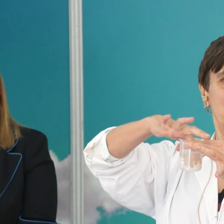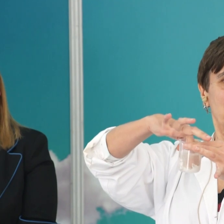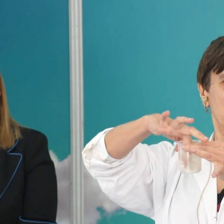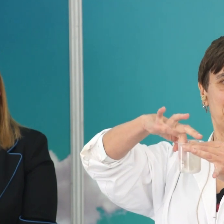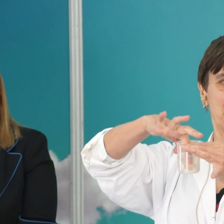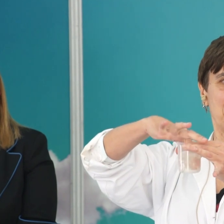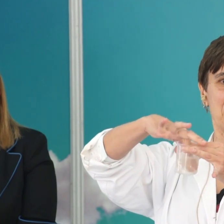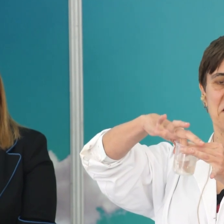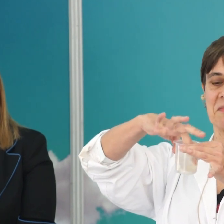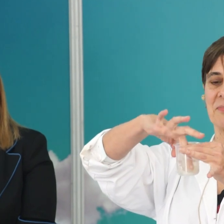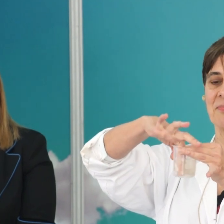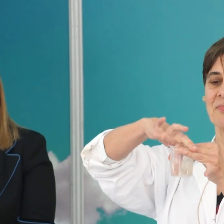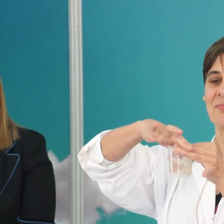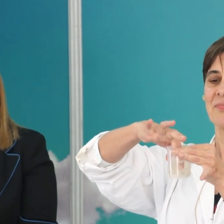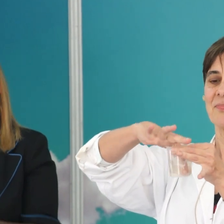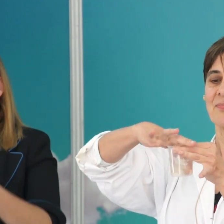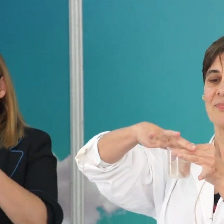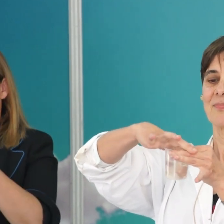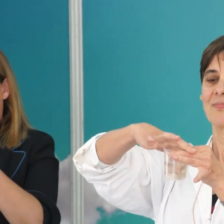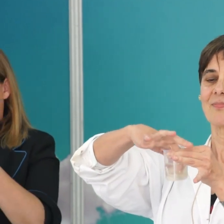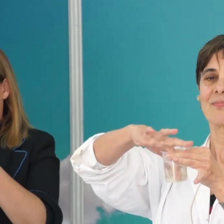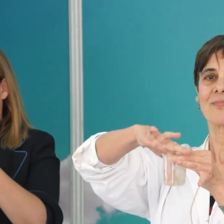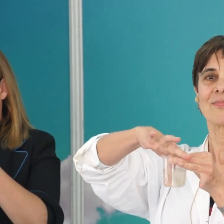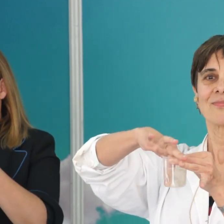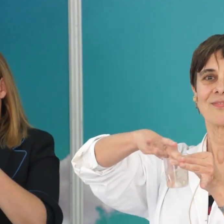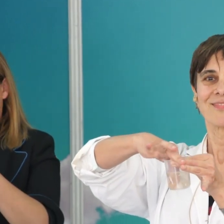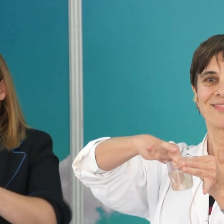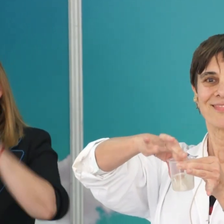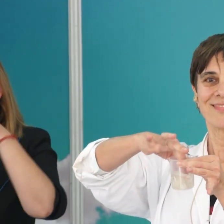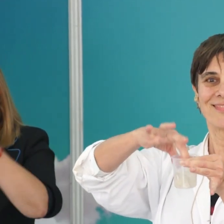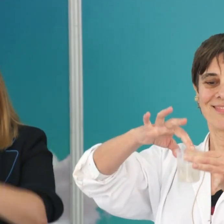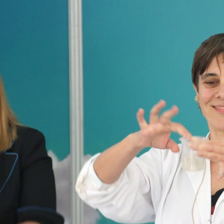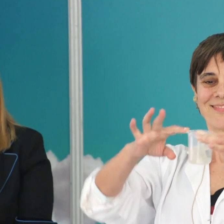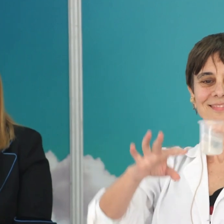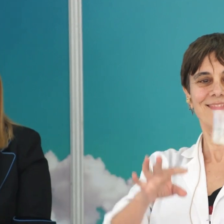Y meter de edad sin problema, ¿eh? Sí.